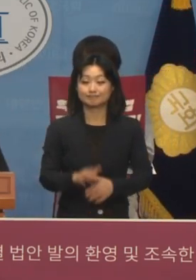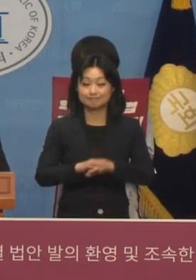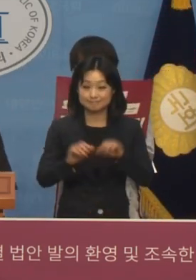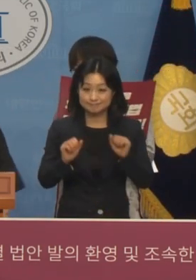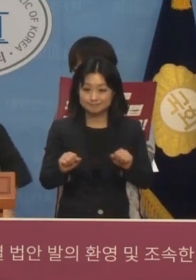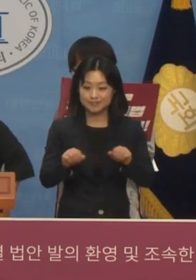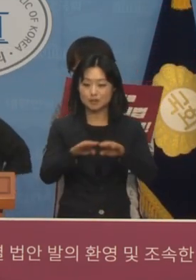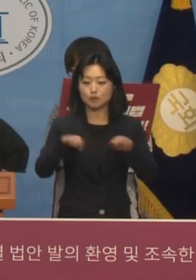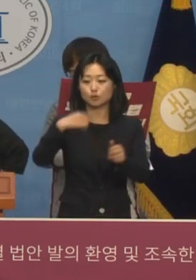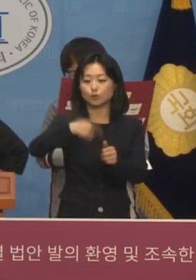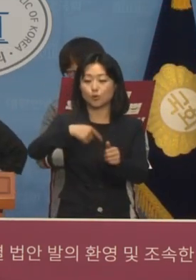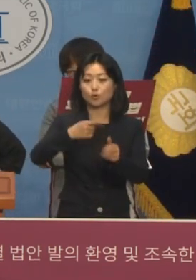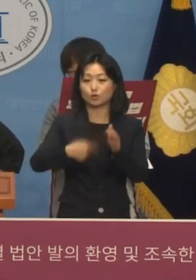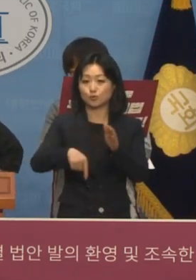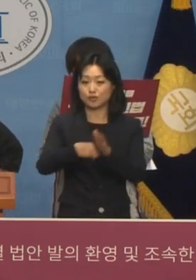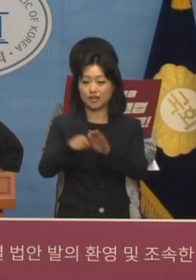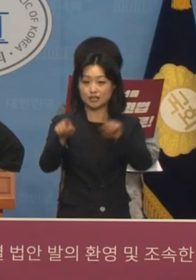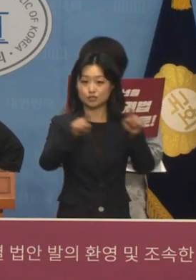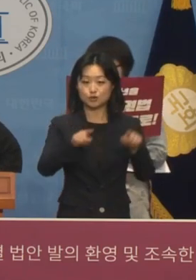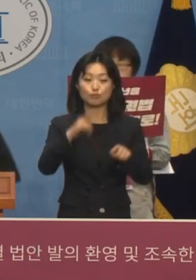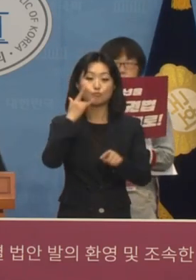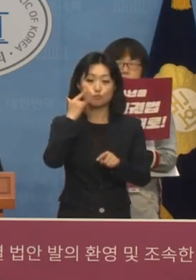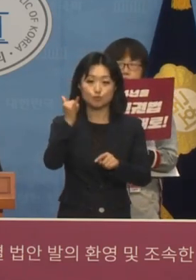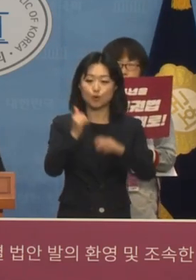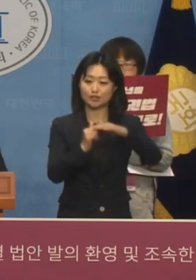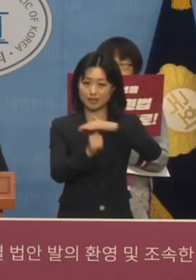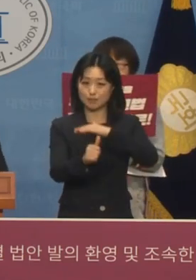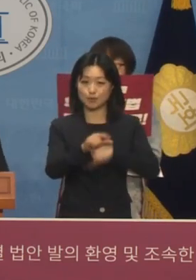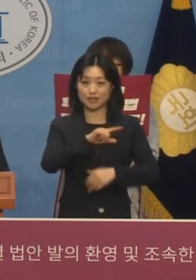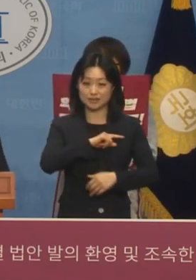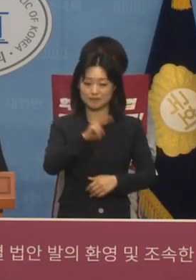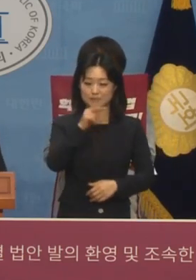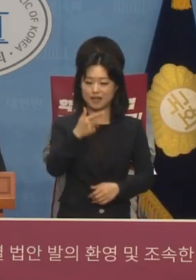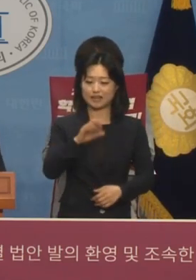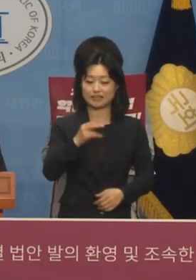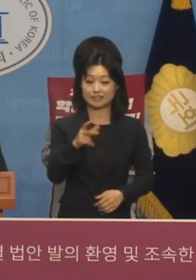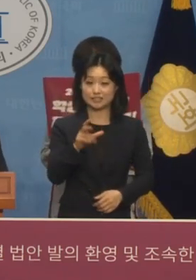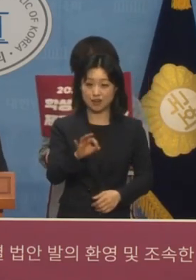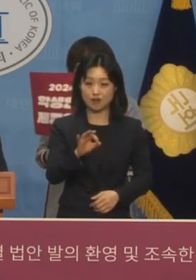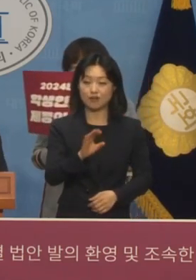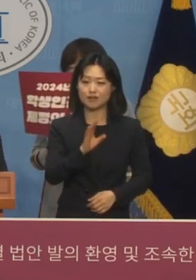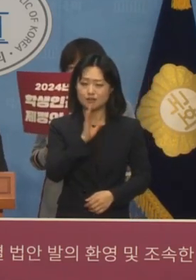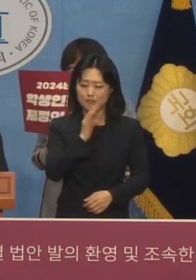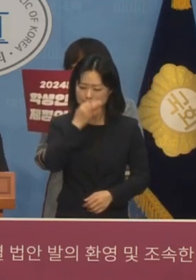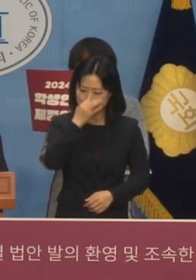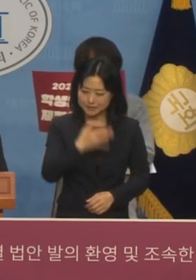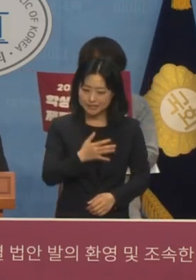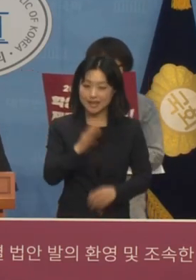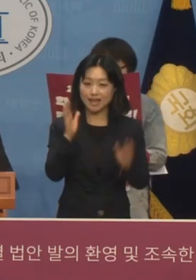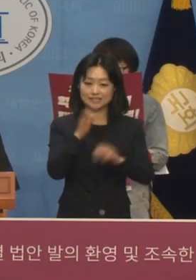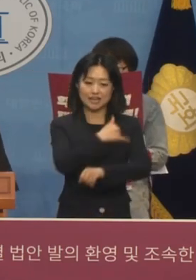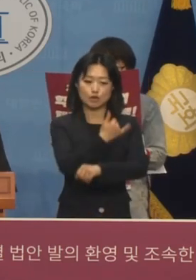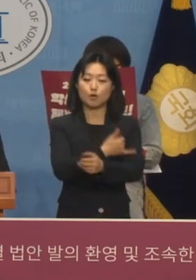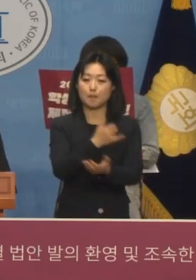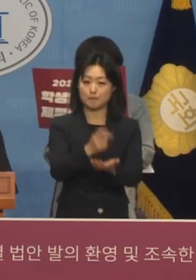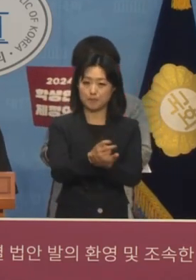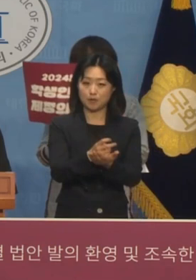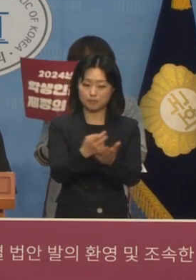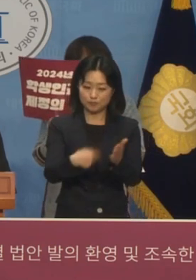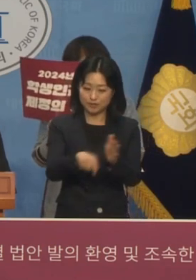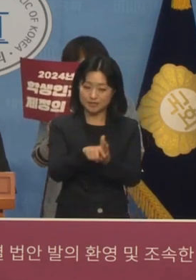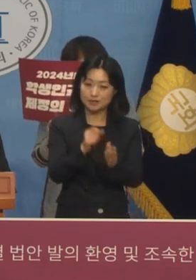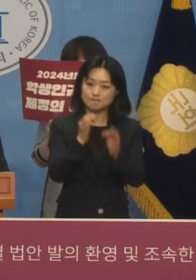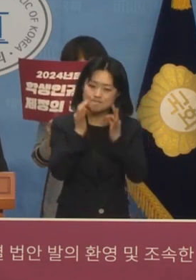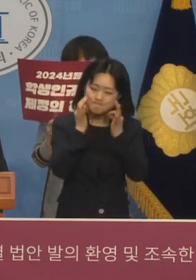안녕하세요. 평등교육실현위원 전국 학부모 대표 박은경입니다. 그동안 우리는 정말 힘들게 학생인권 조례를 제정하고 이를 지키기